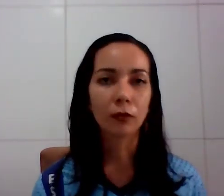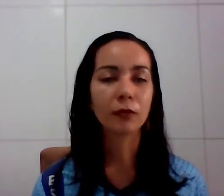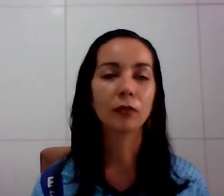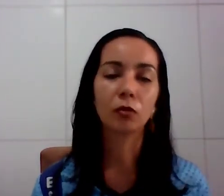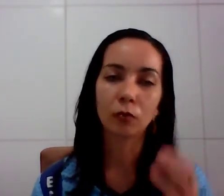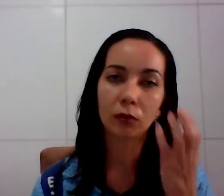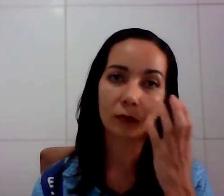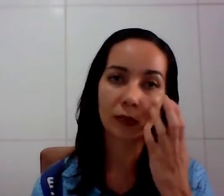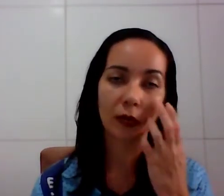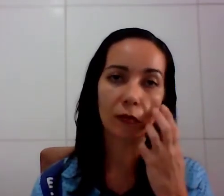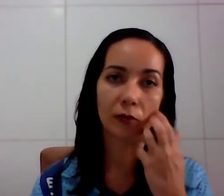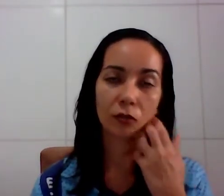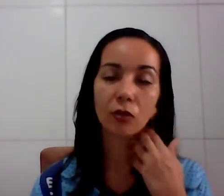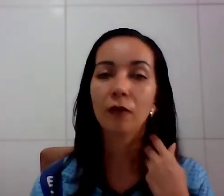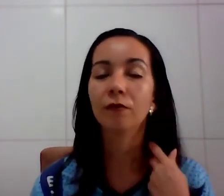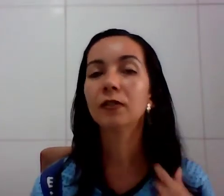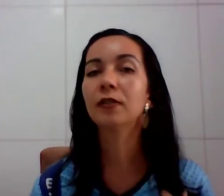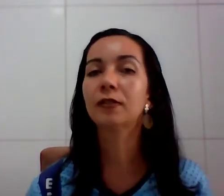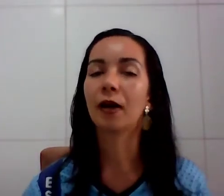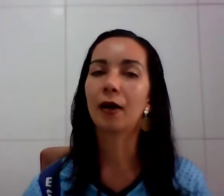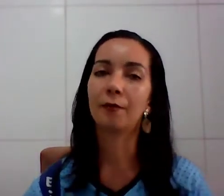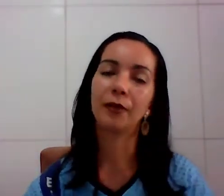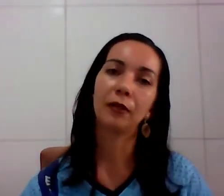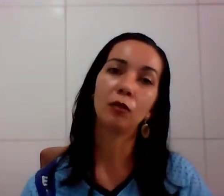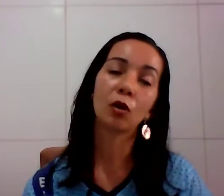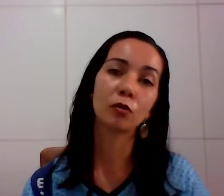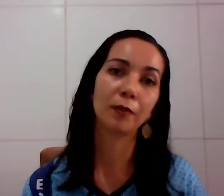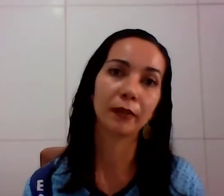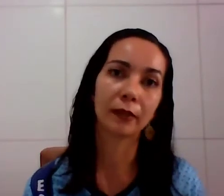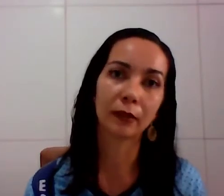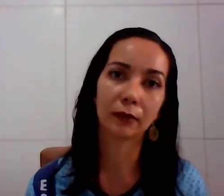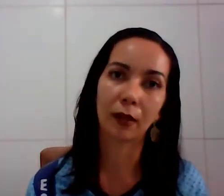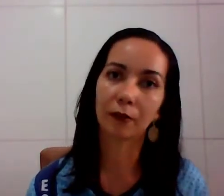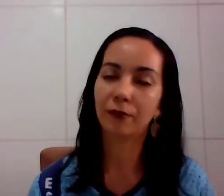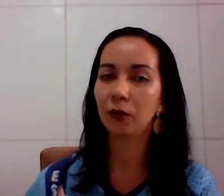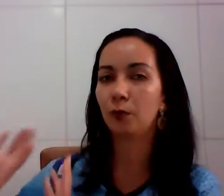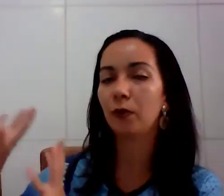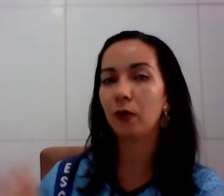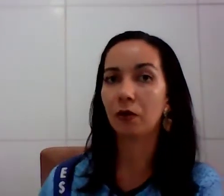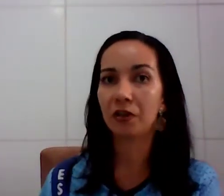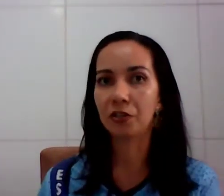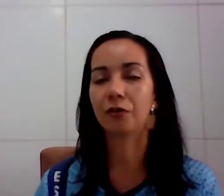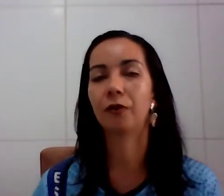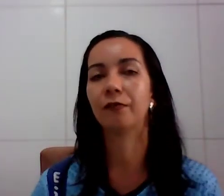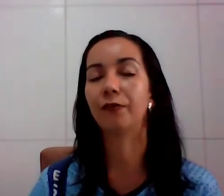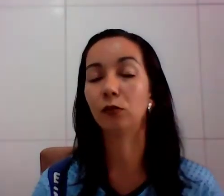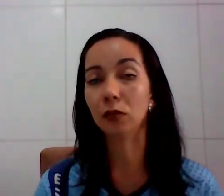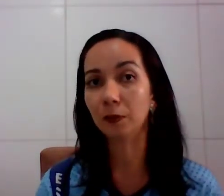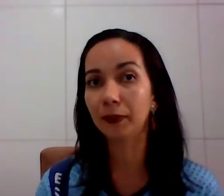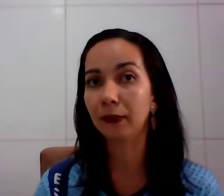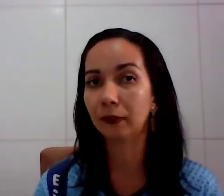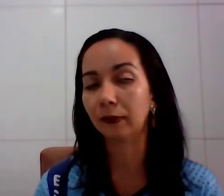todas as suas consequências. Vocês sabem que nosso planeta Terra, falando um pouquinho agora de geografia, o nosso planeta